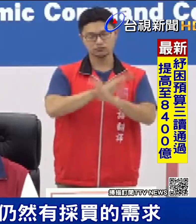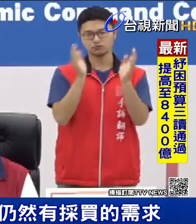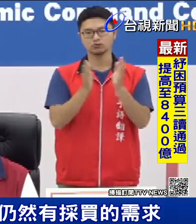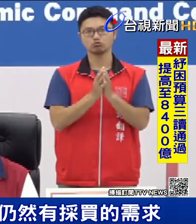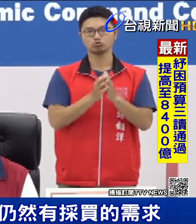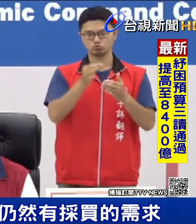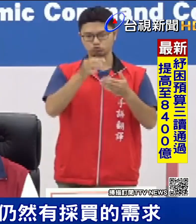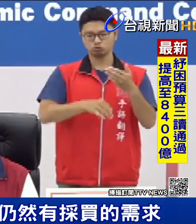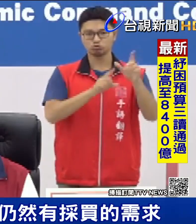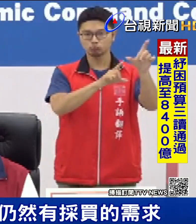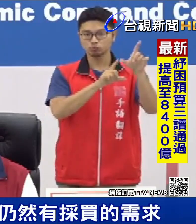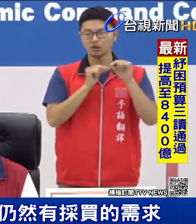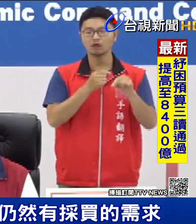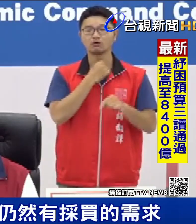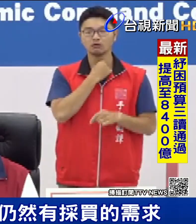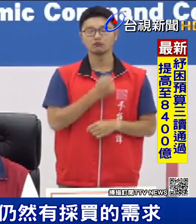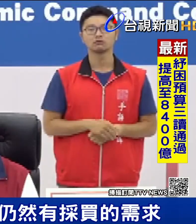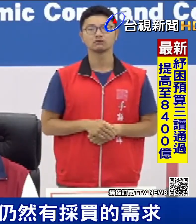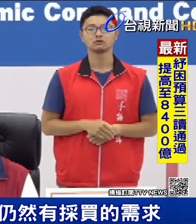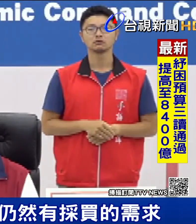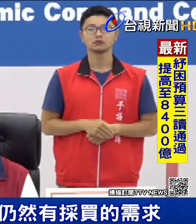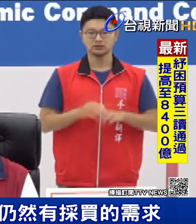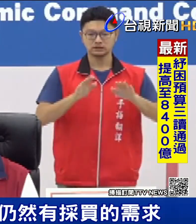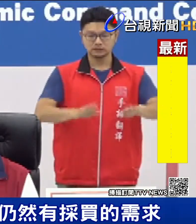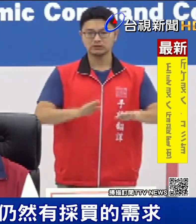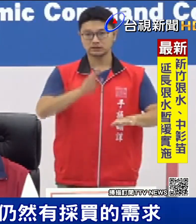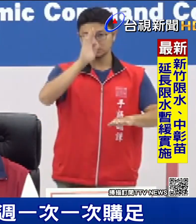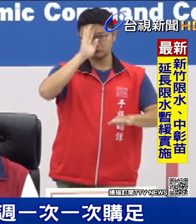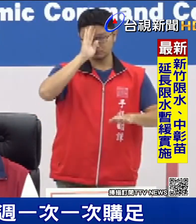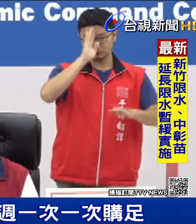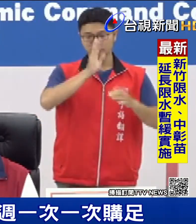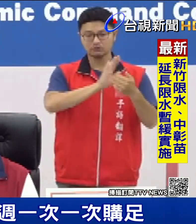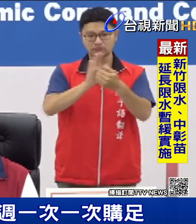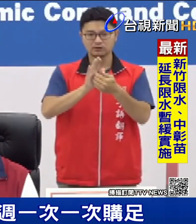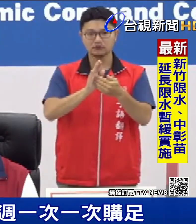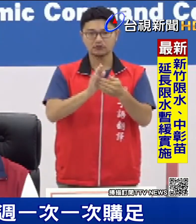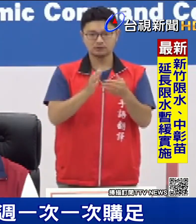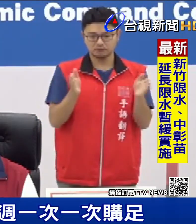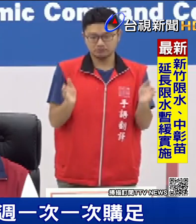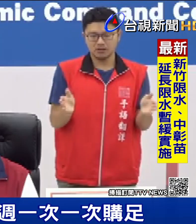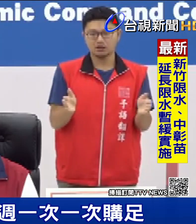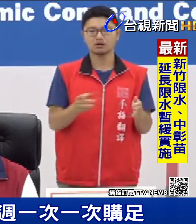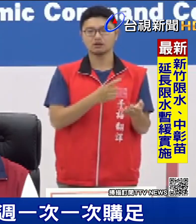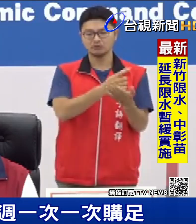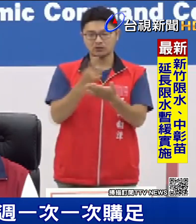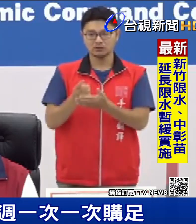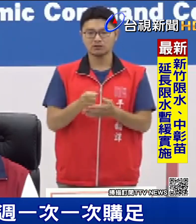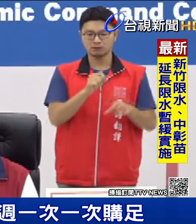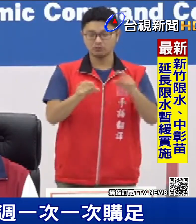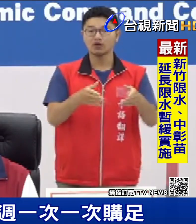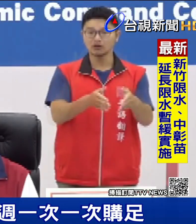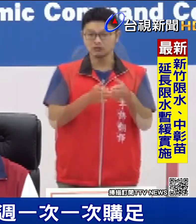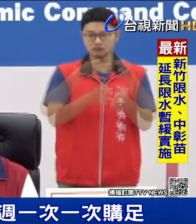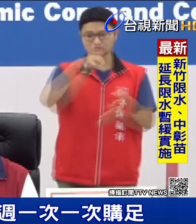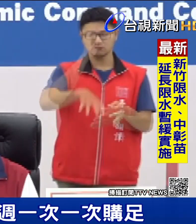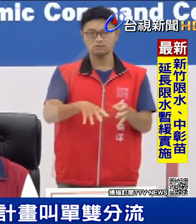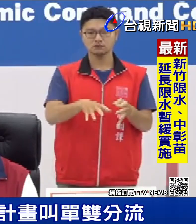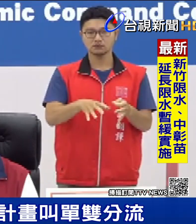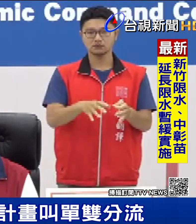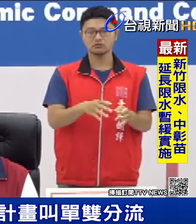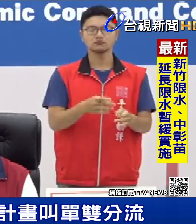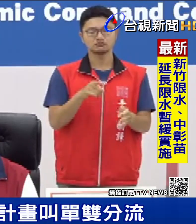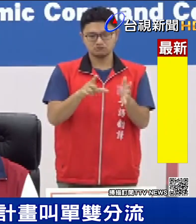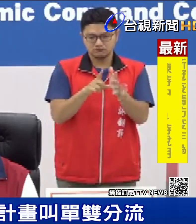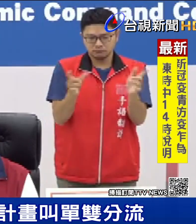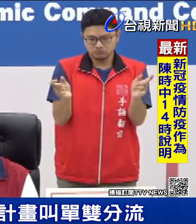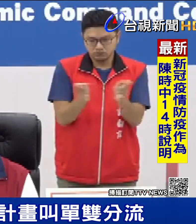间哦，民众仍然有采买的需求，我们希望每周一次，一次购足，也决定分流